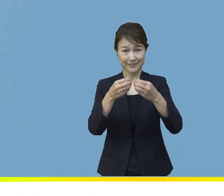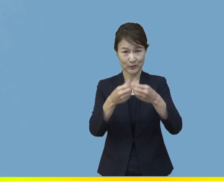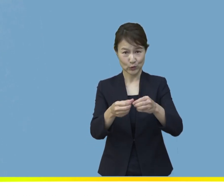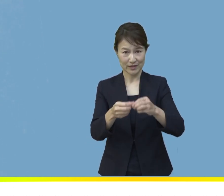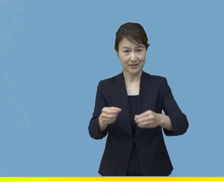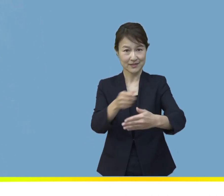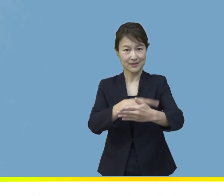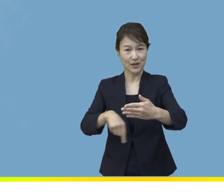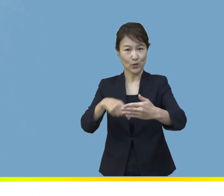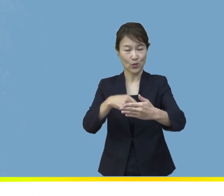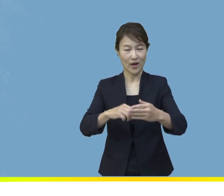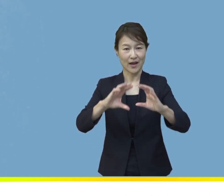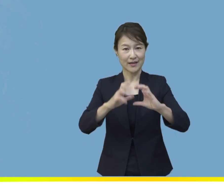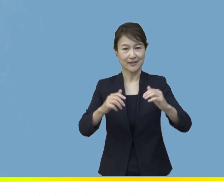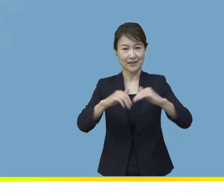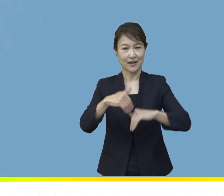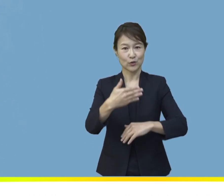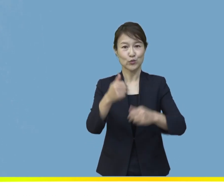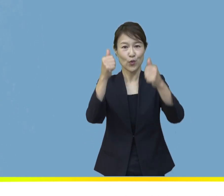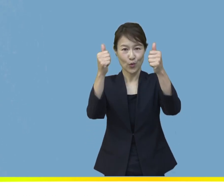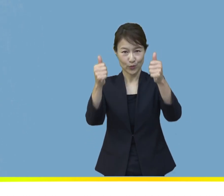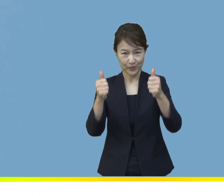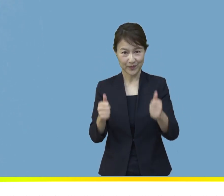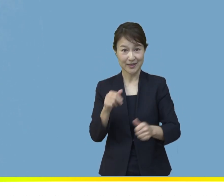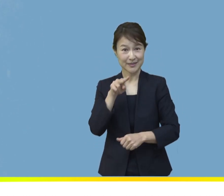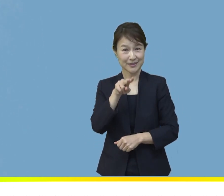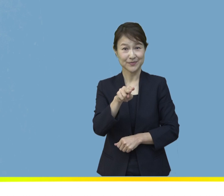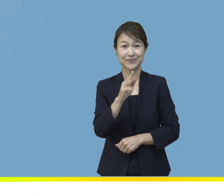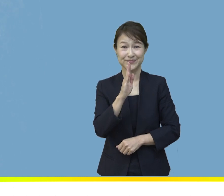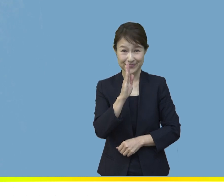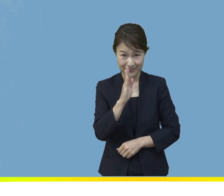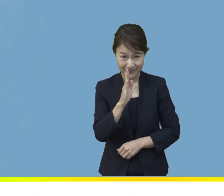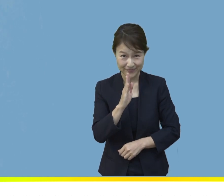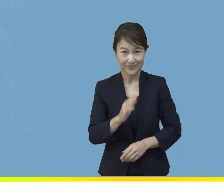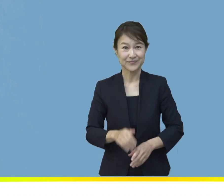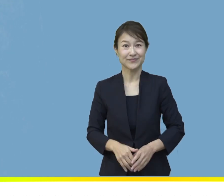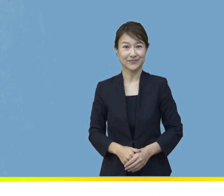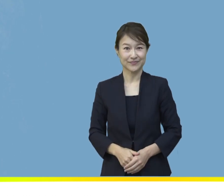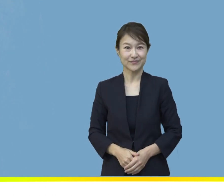詳しくは区のホームページをご覧ください